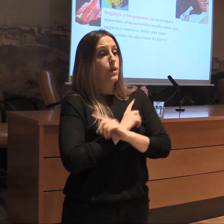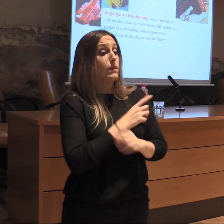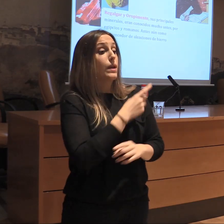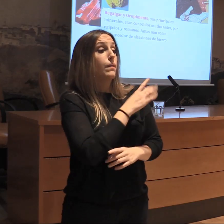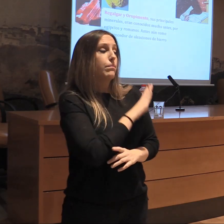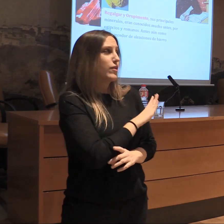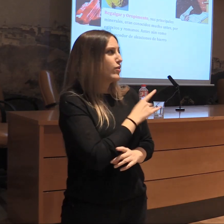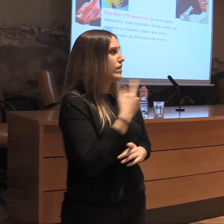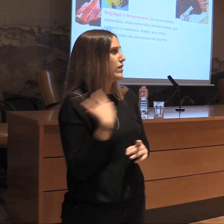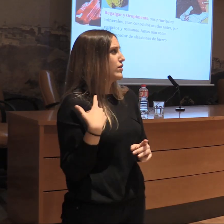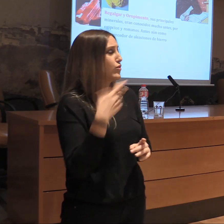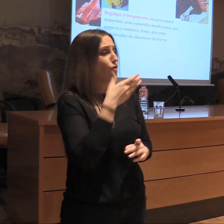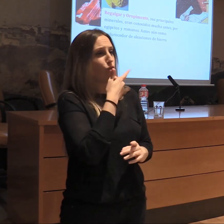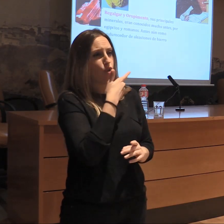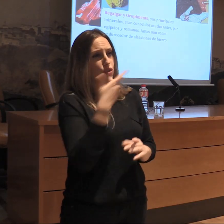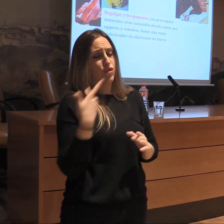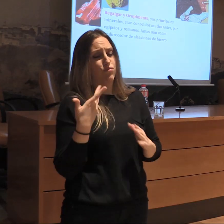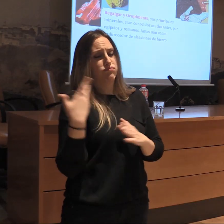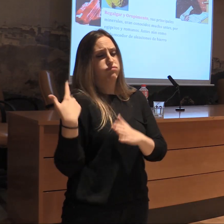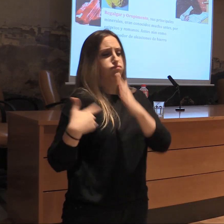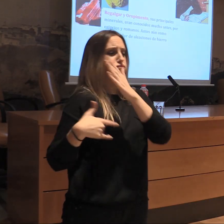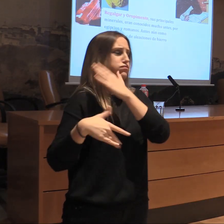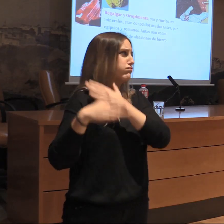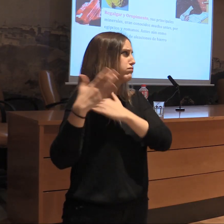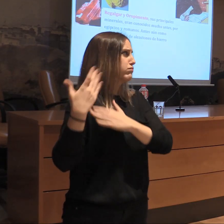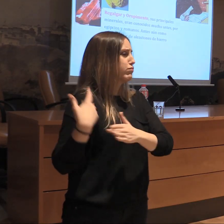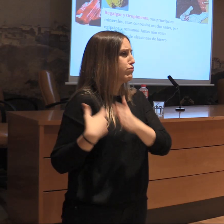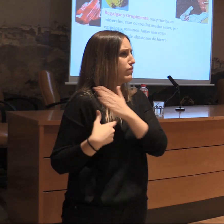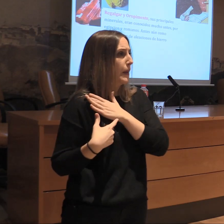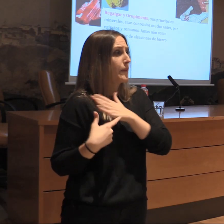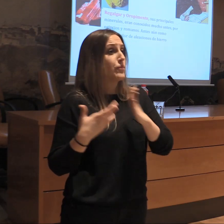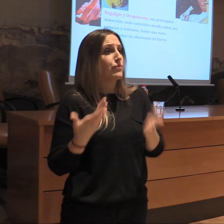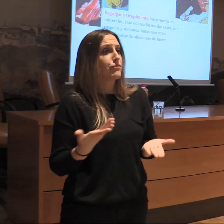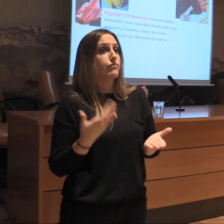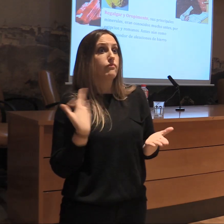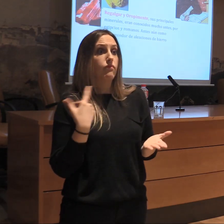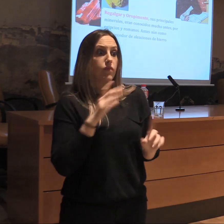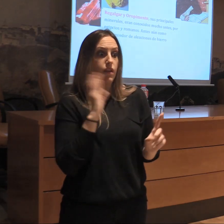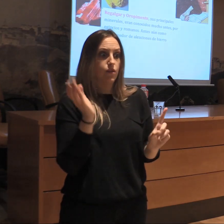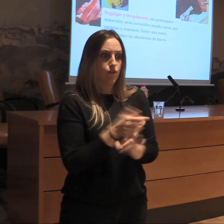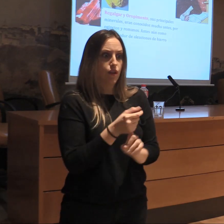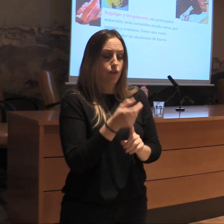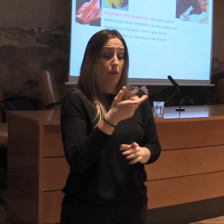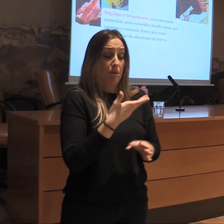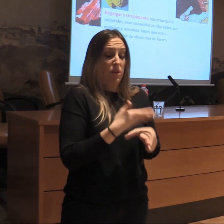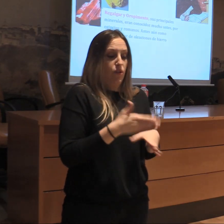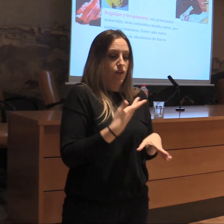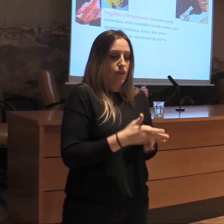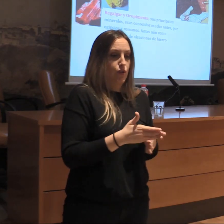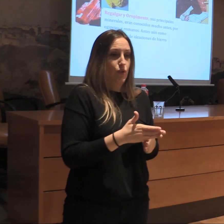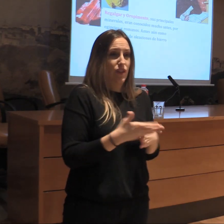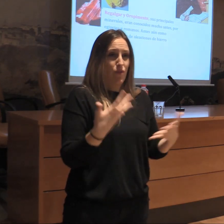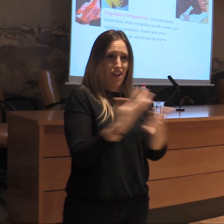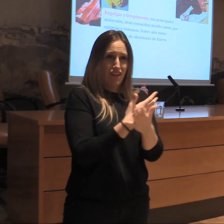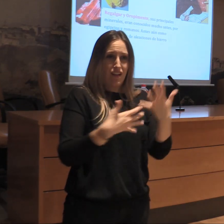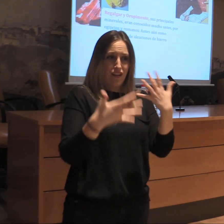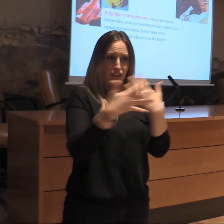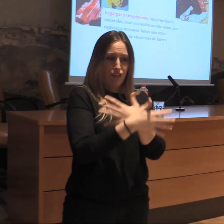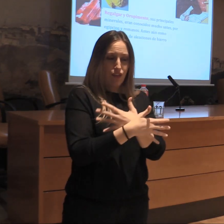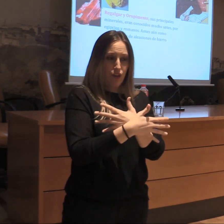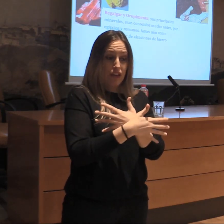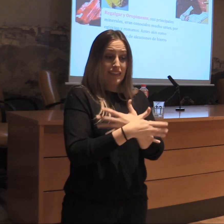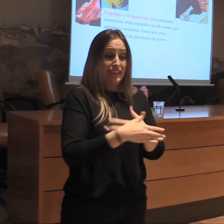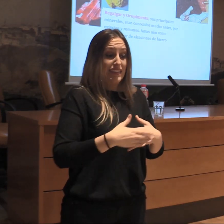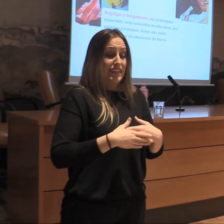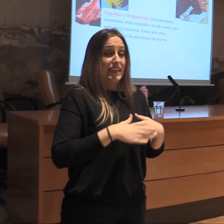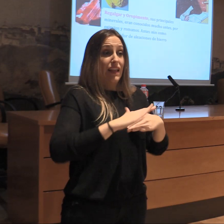antes. Hay indicios, bueno, se han encontrado unos restos de unas aleaciones cerca del Mar